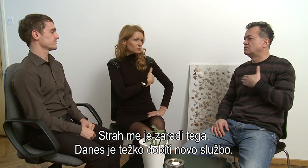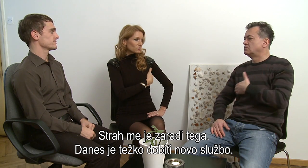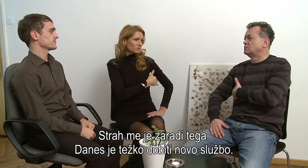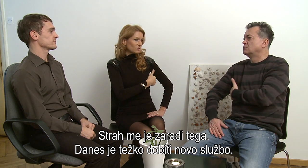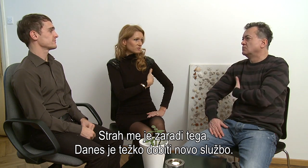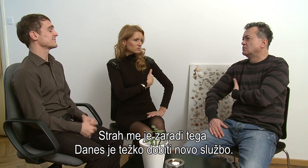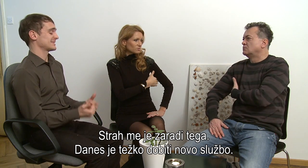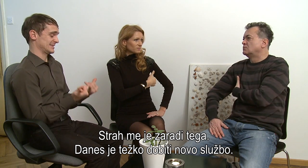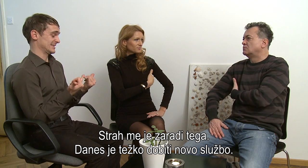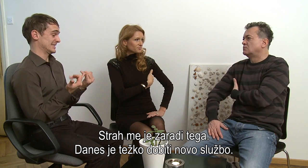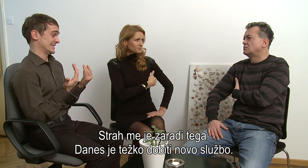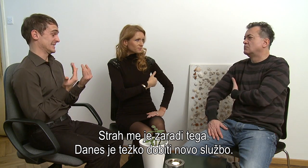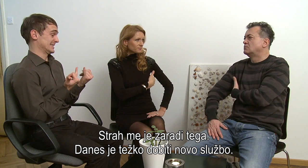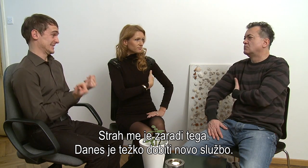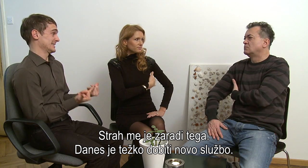Danes je težko dobiti novo službo.